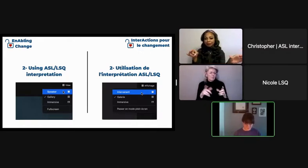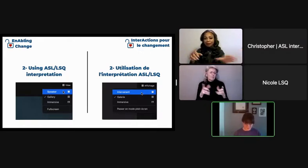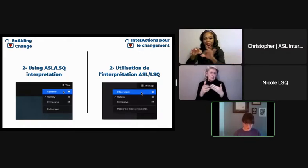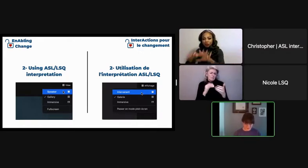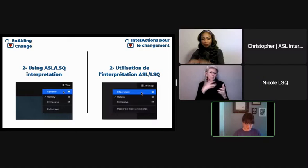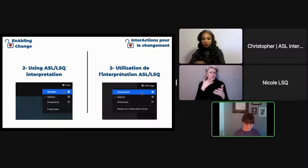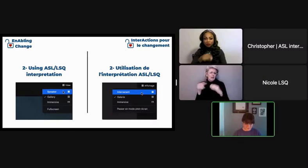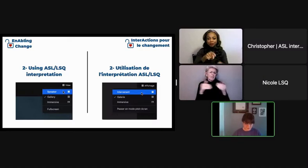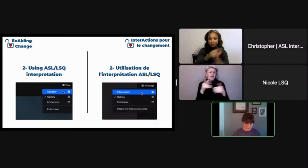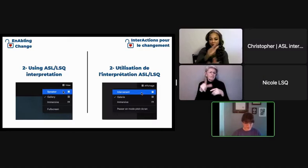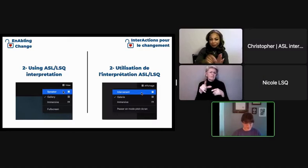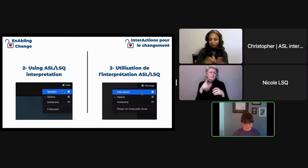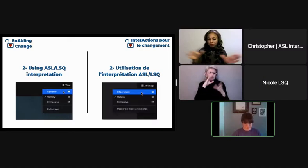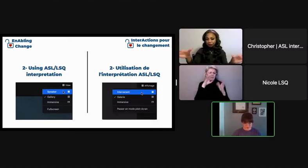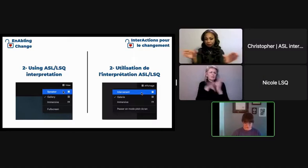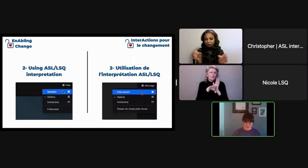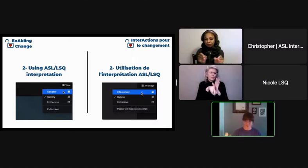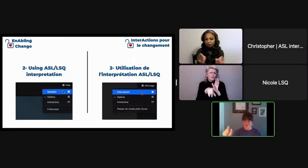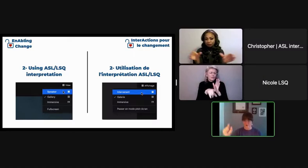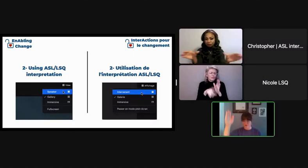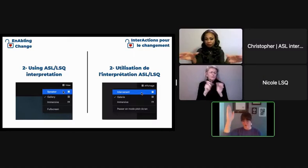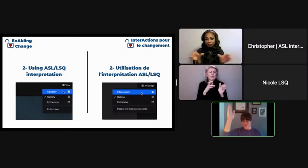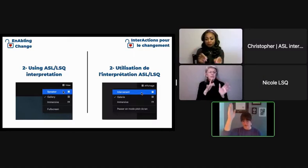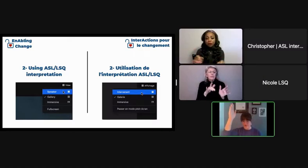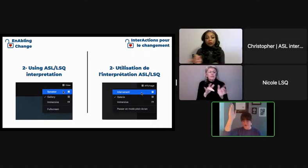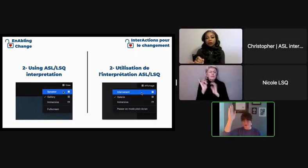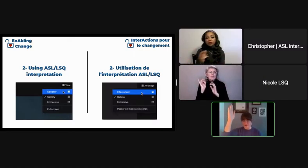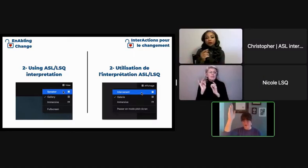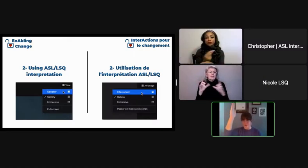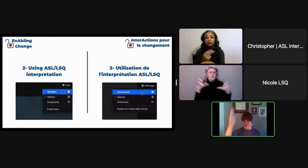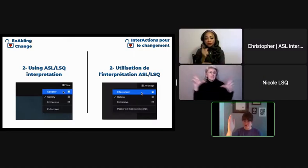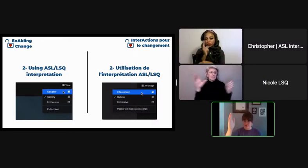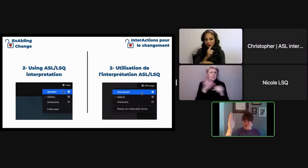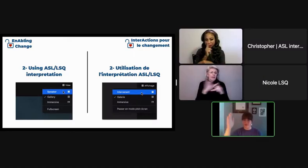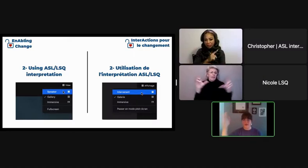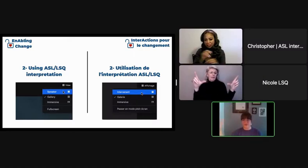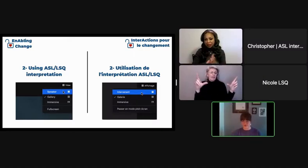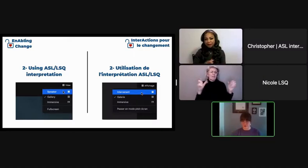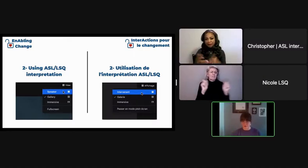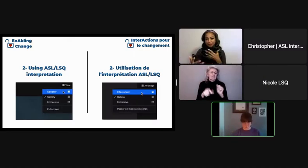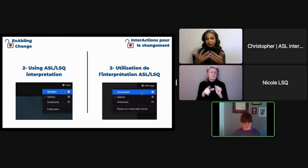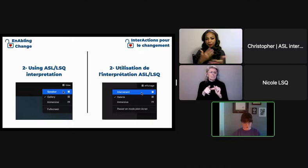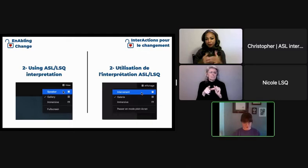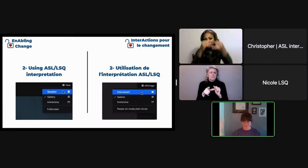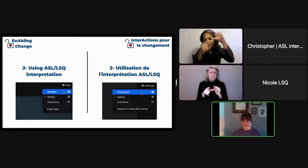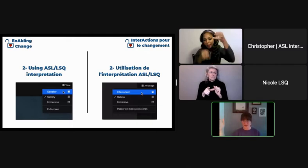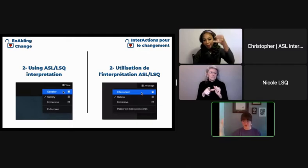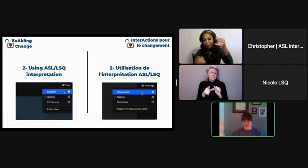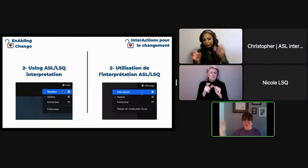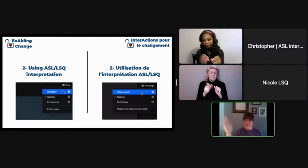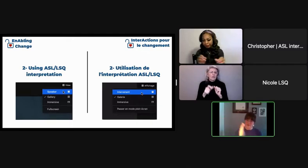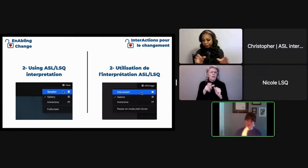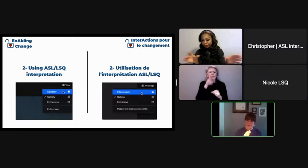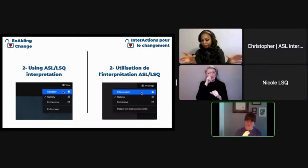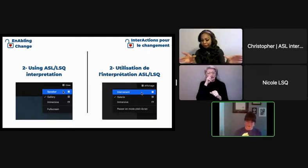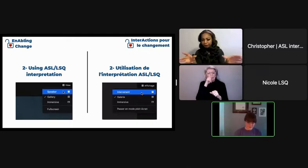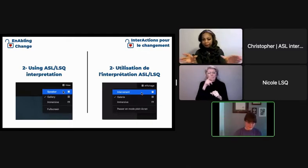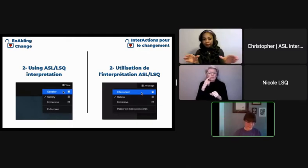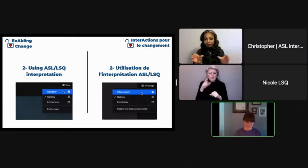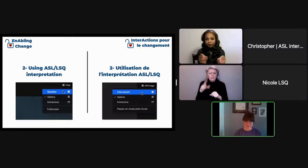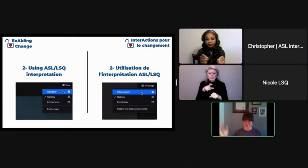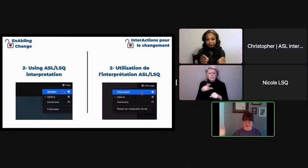et pour quitter le plein écran, vous pouvez mettre votre souris sur